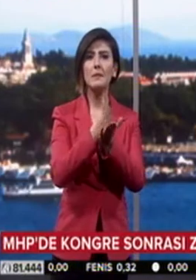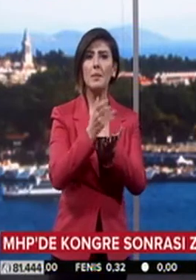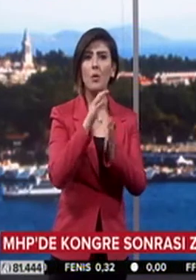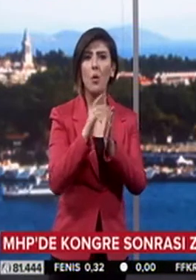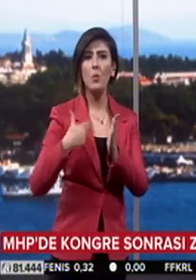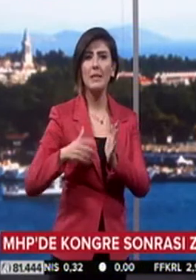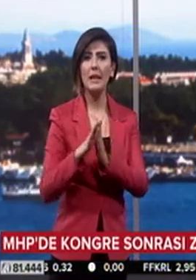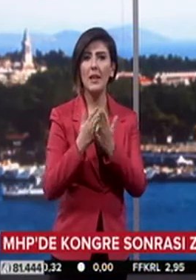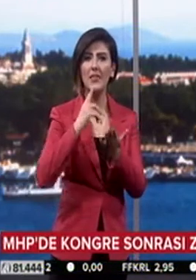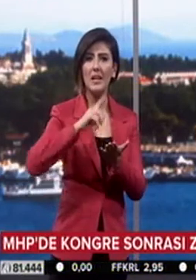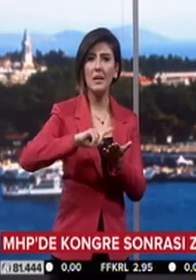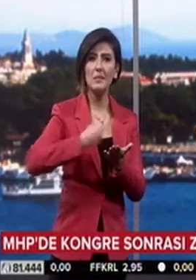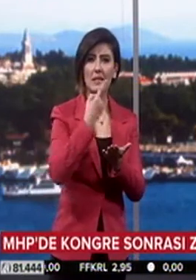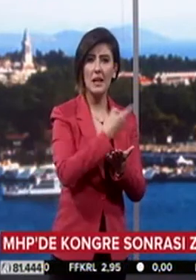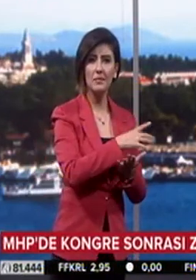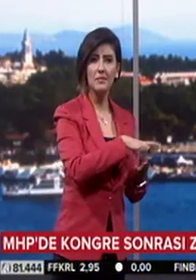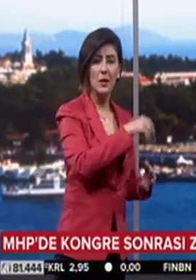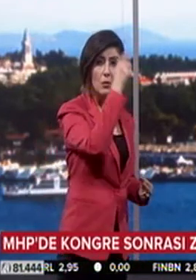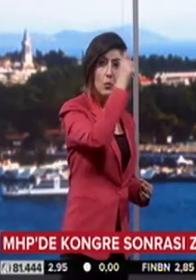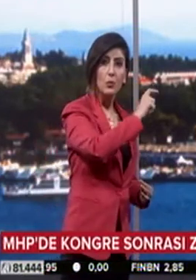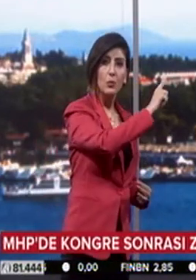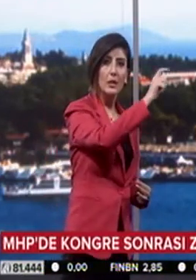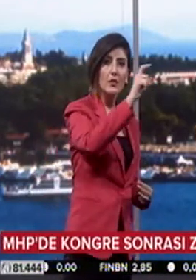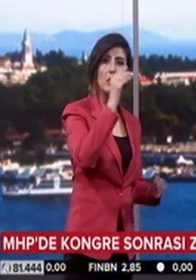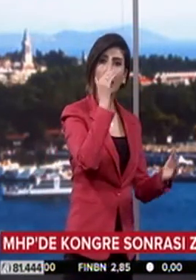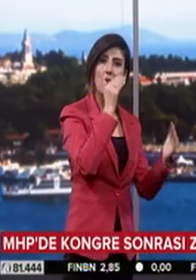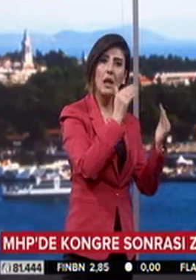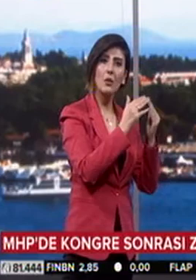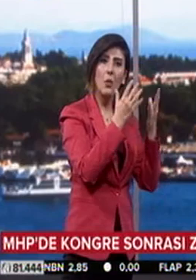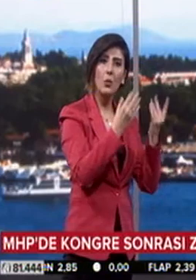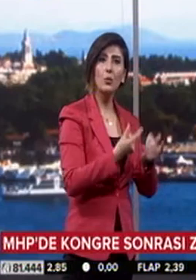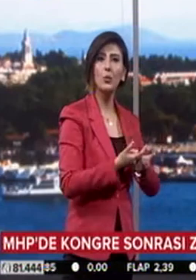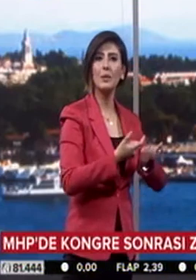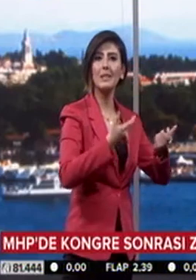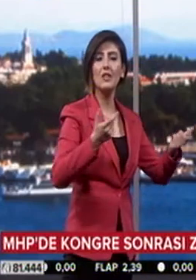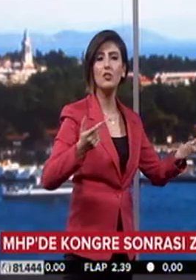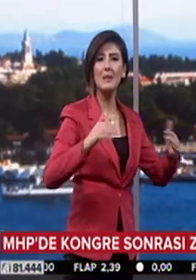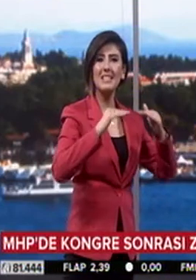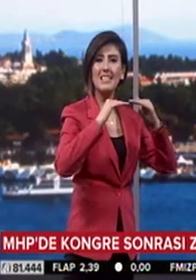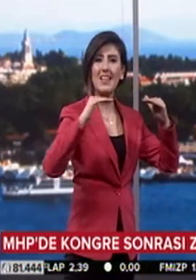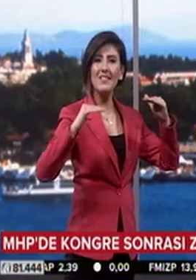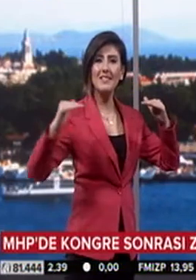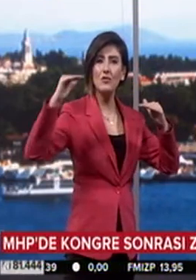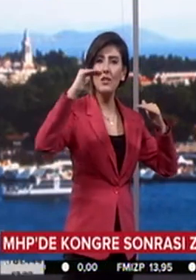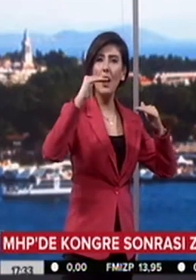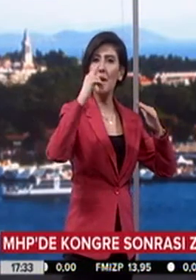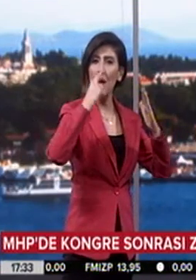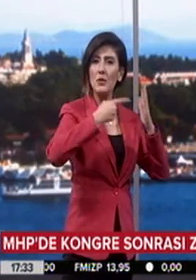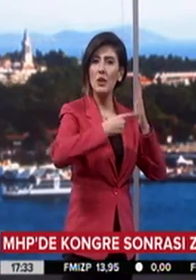özel defterini imzalayan Bahçeli deftere Türkiye Cumhuriyeti'ni layık olduğu gelişmişlik seviyesine çıkarmak amacıyla tüm